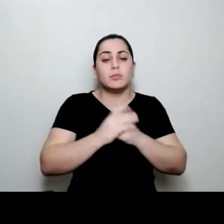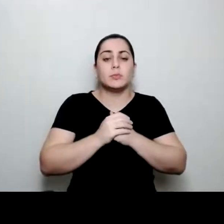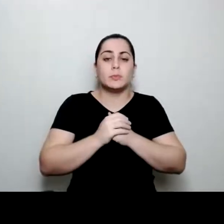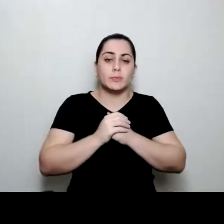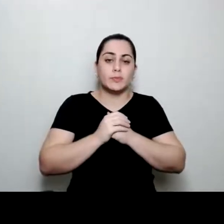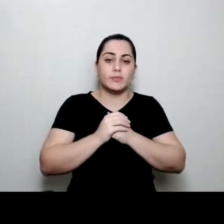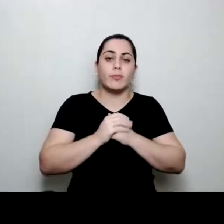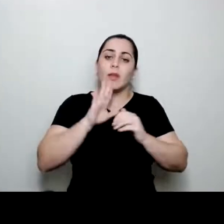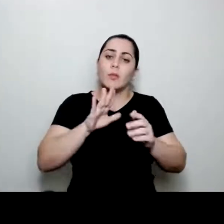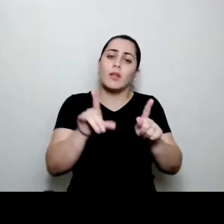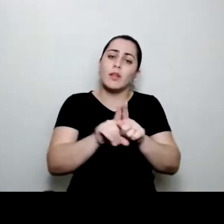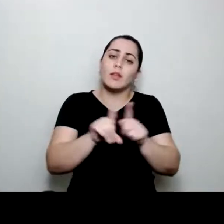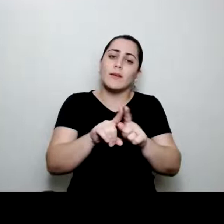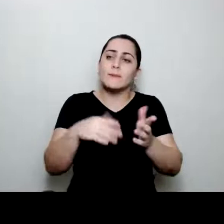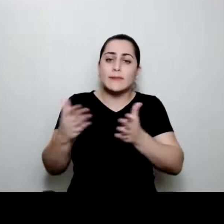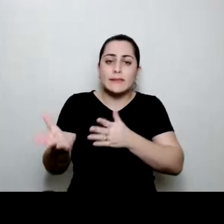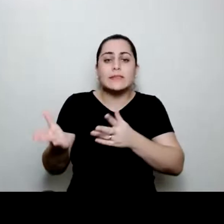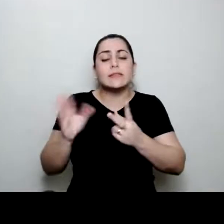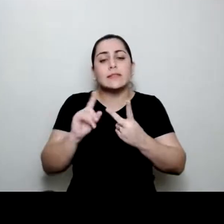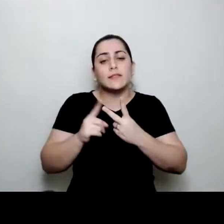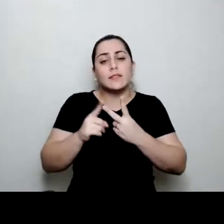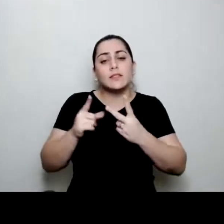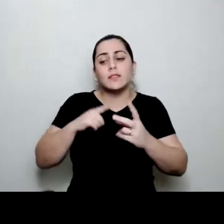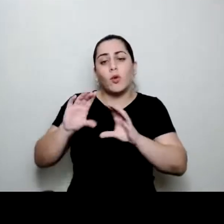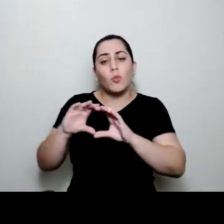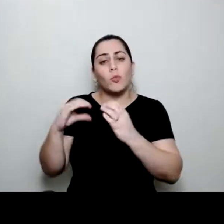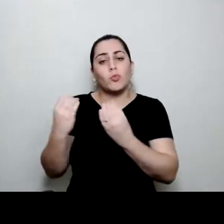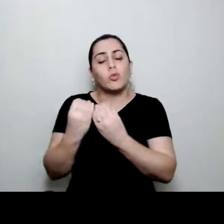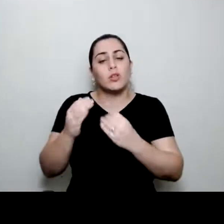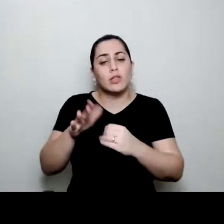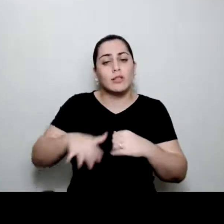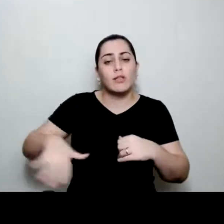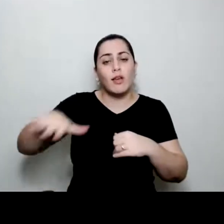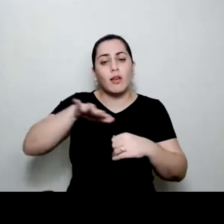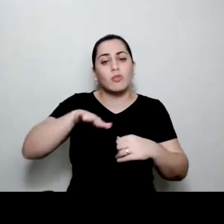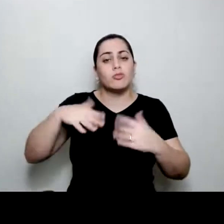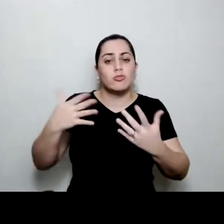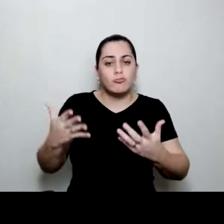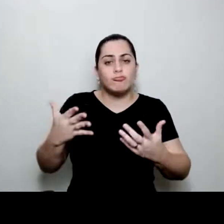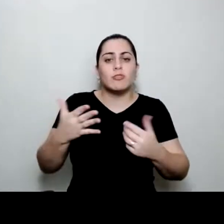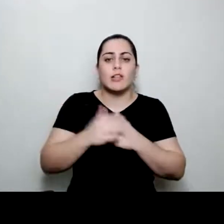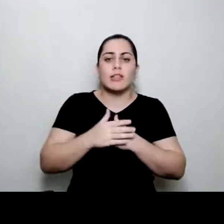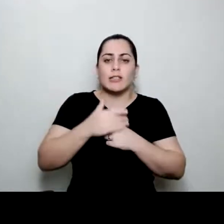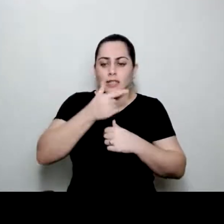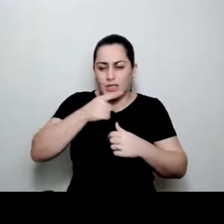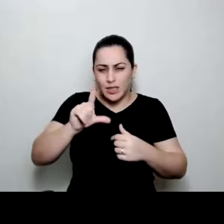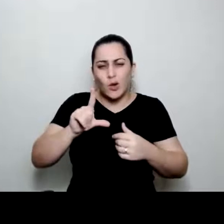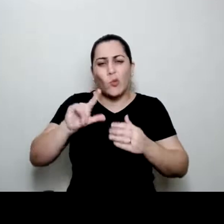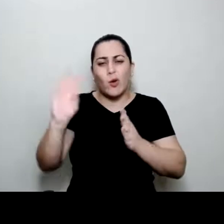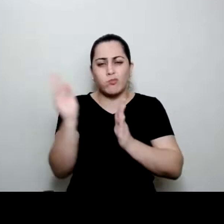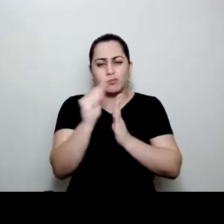E, por outro lado, nós temos as comunidades cuja língua está sendo